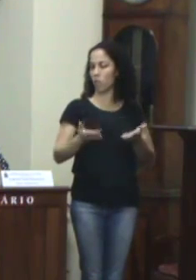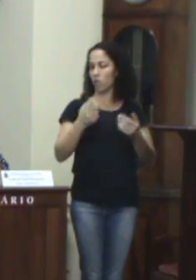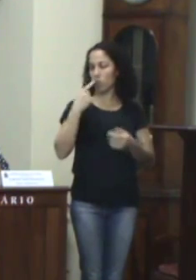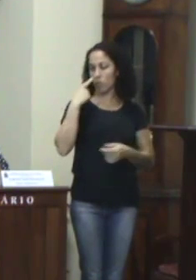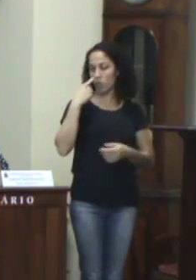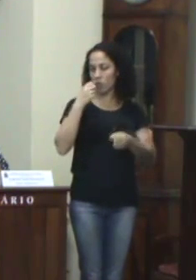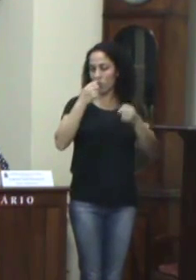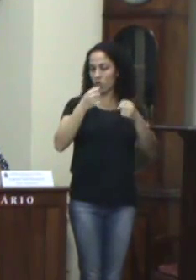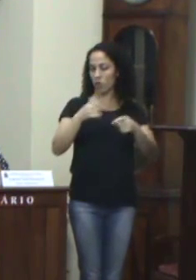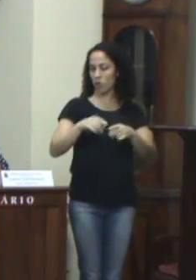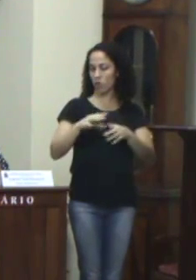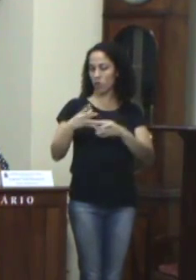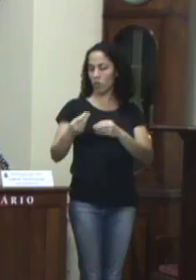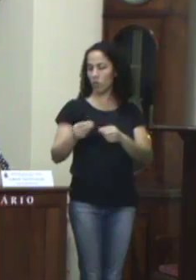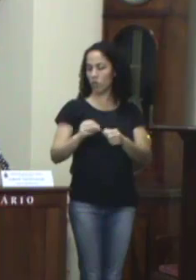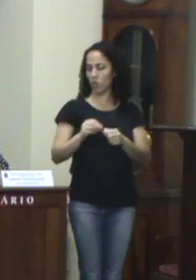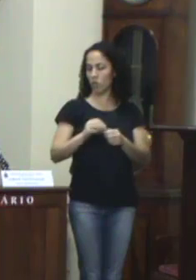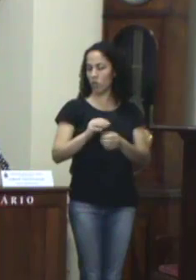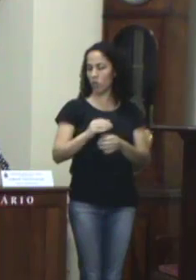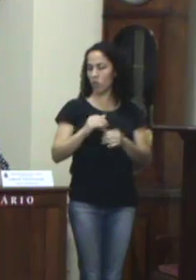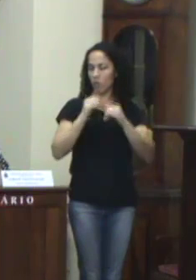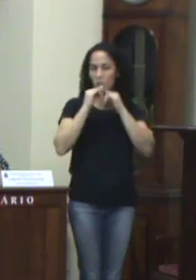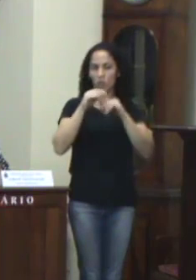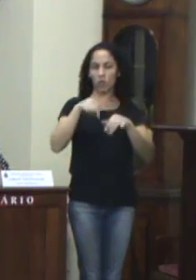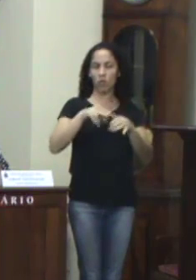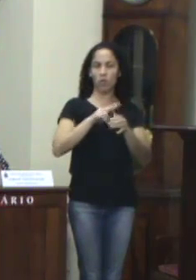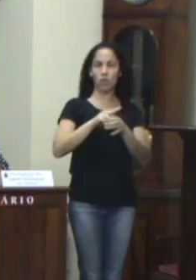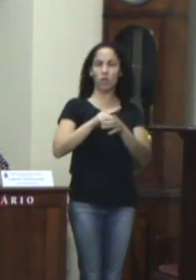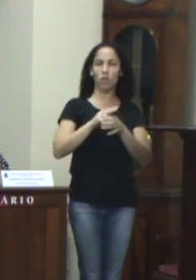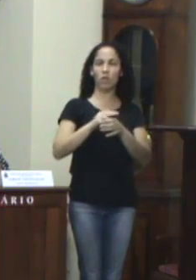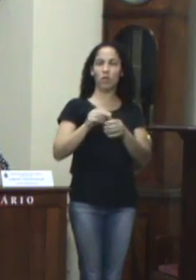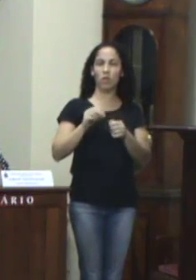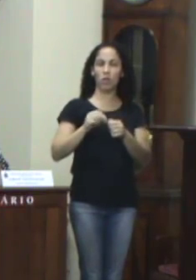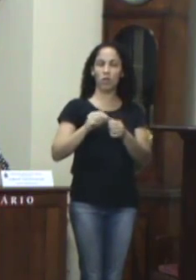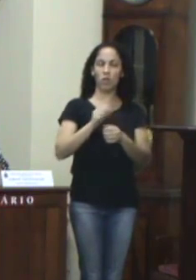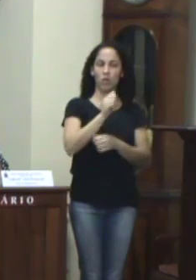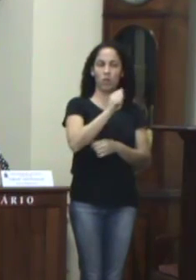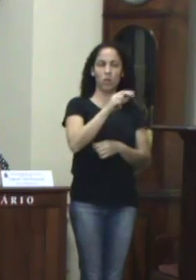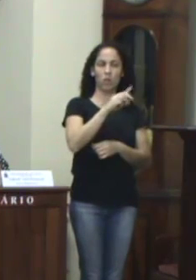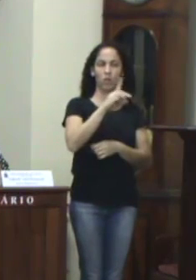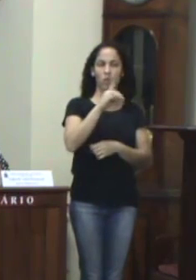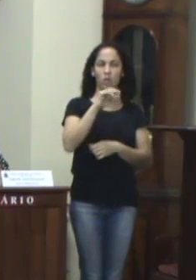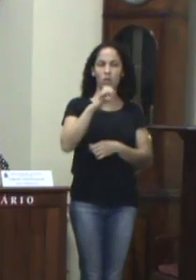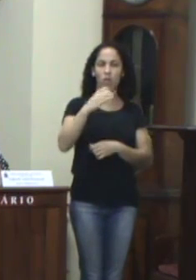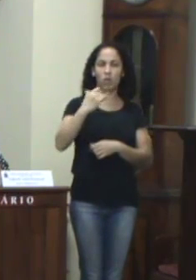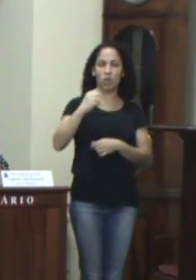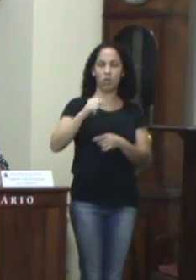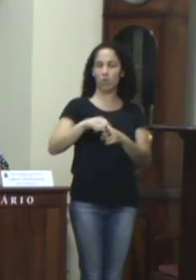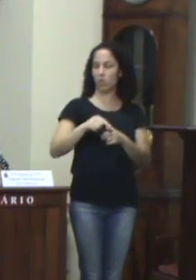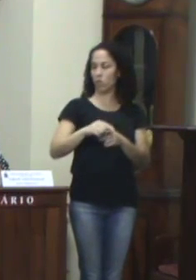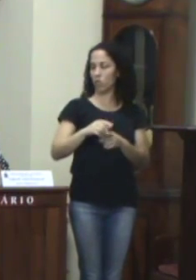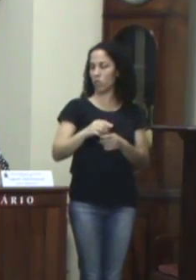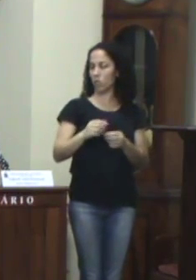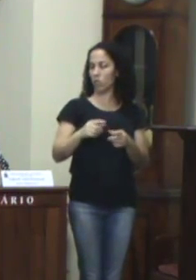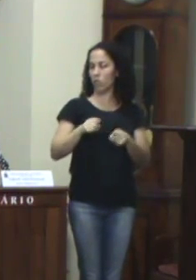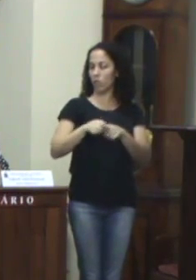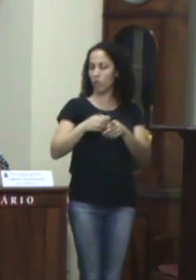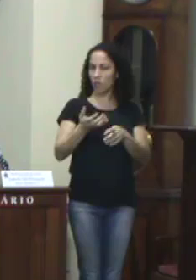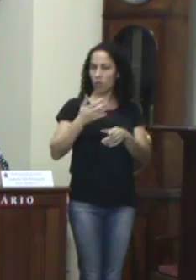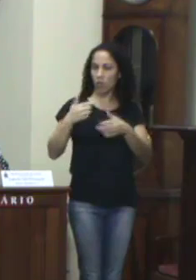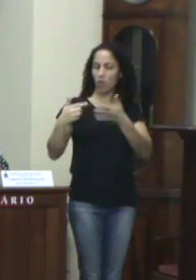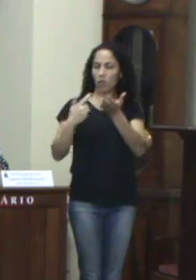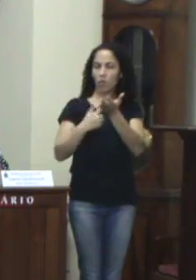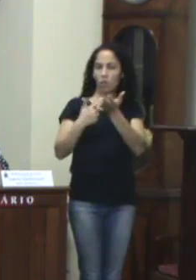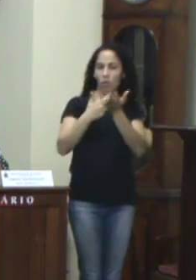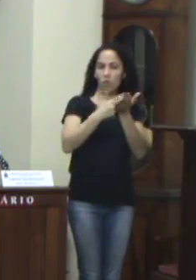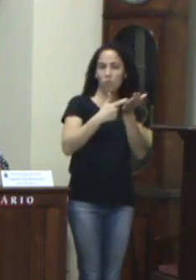atenção à situação dos precatórios judiciais, informar que o município de Valença realizou audiência junto aos juízes de todos os precatórios e propôs acordo